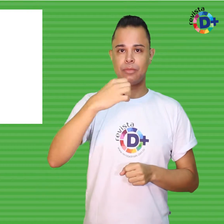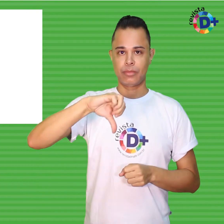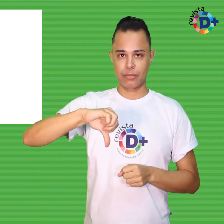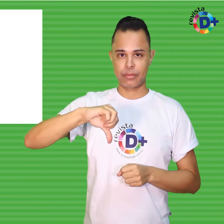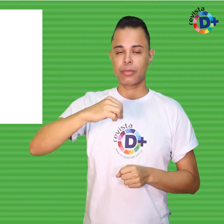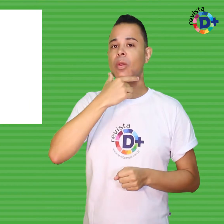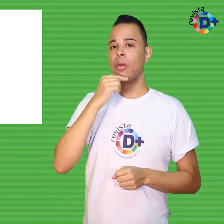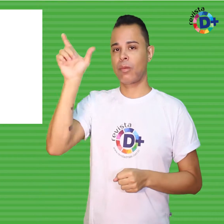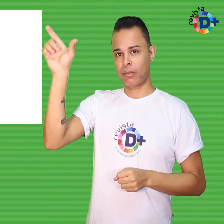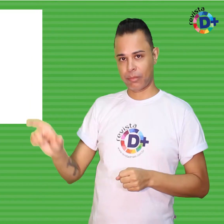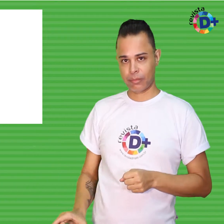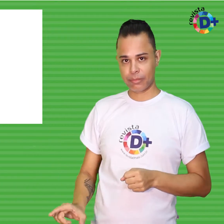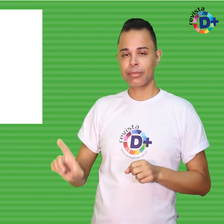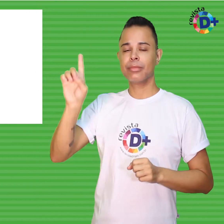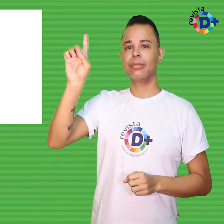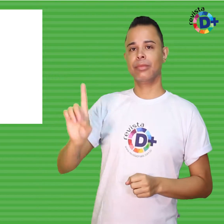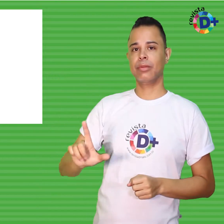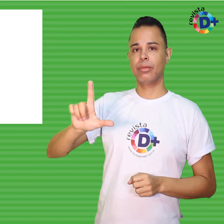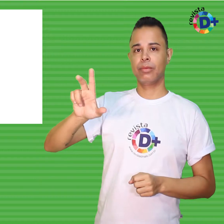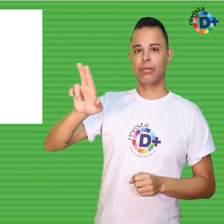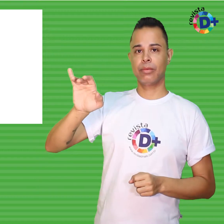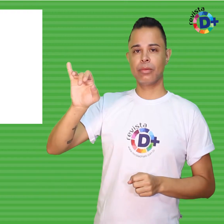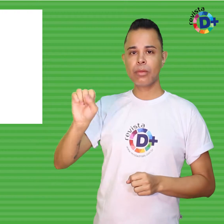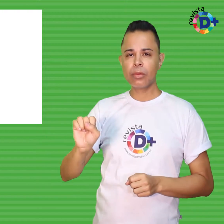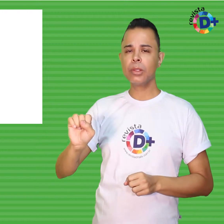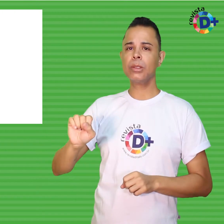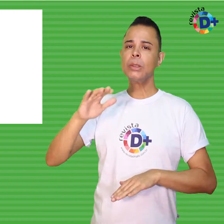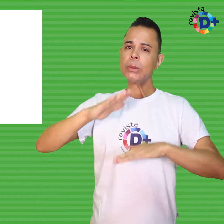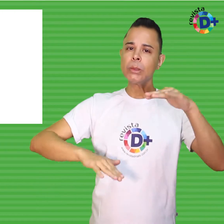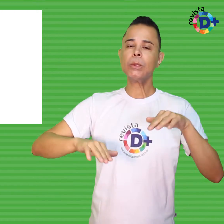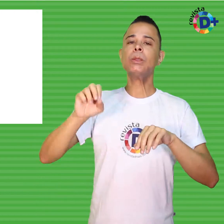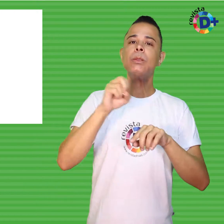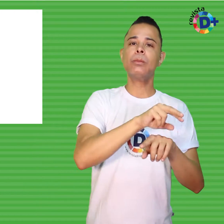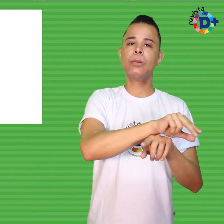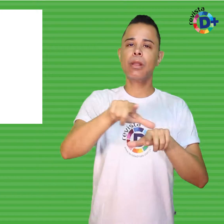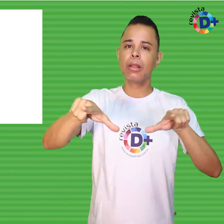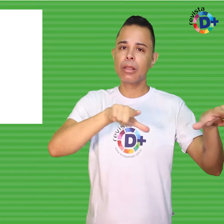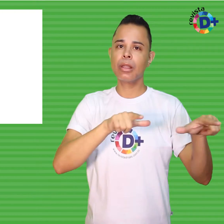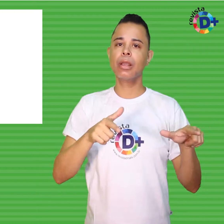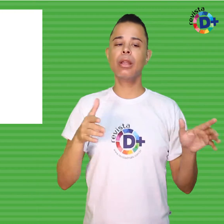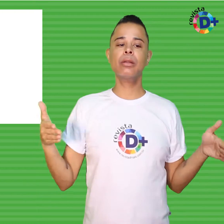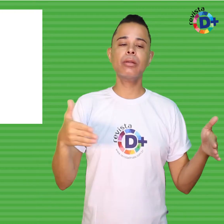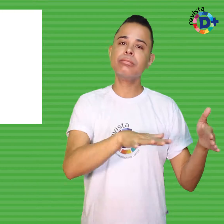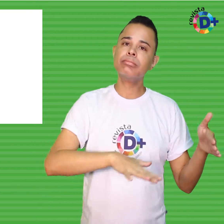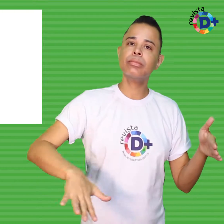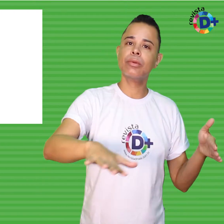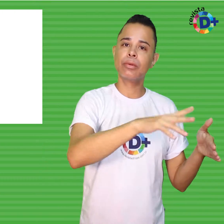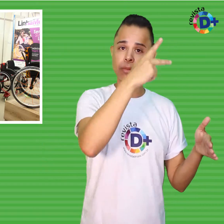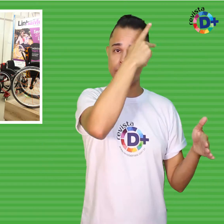luiz faria trabalhou em outras empresas voltadas ao universo da pessoa com deficiência e